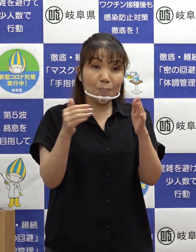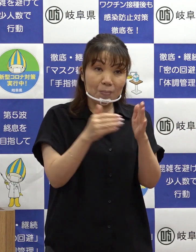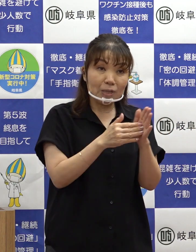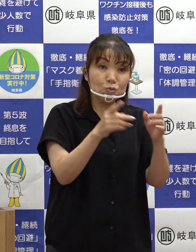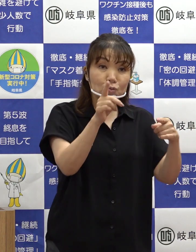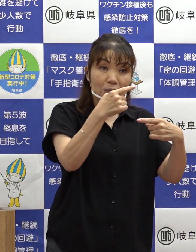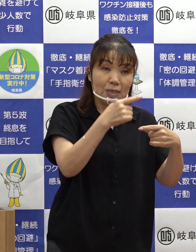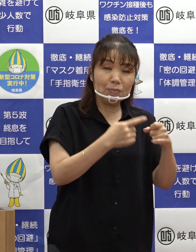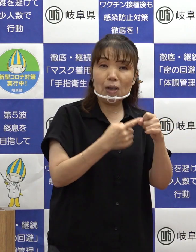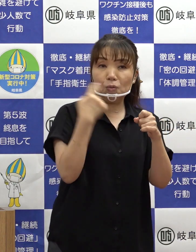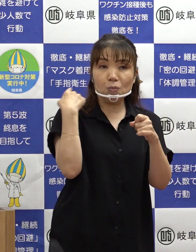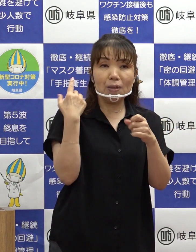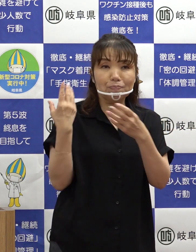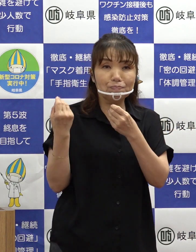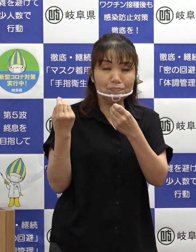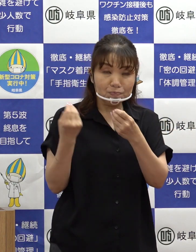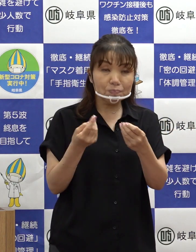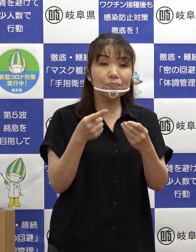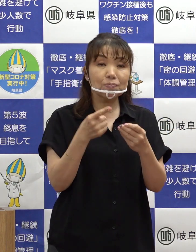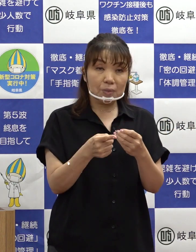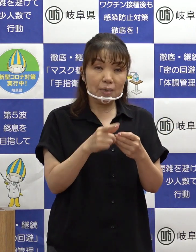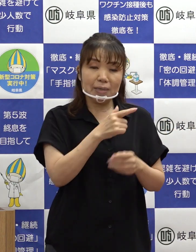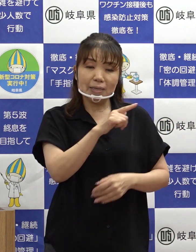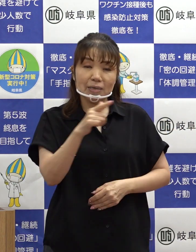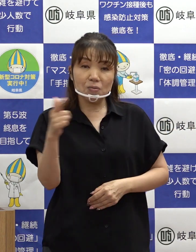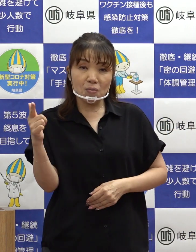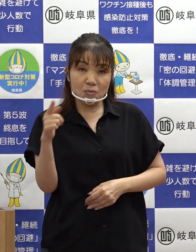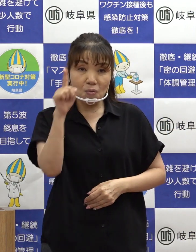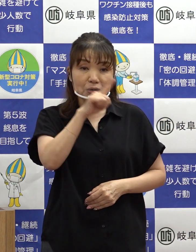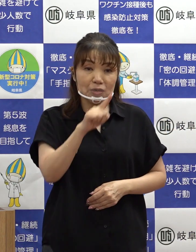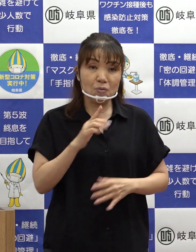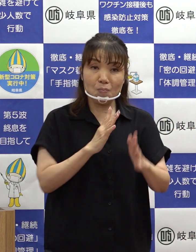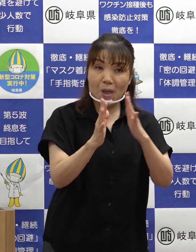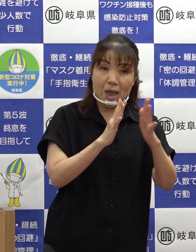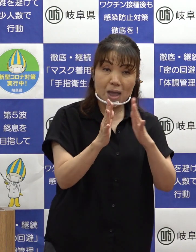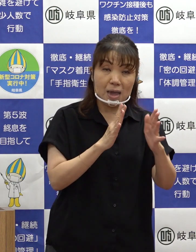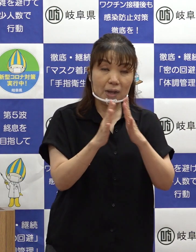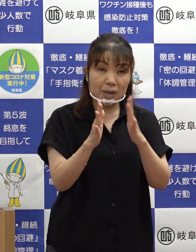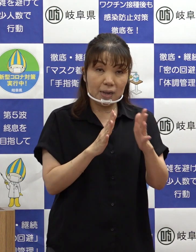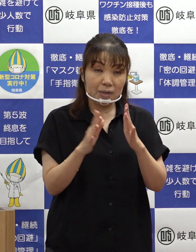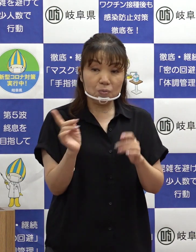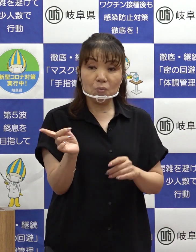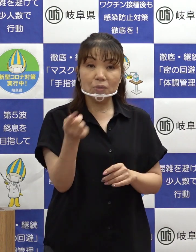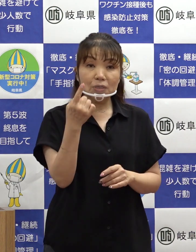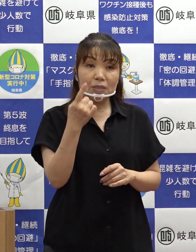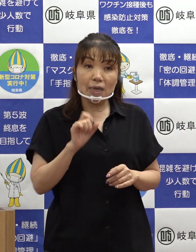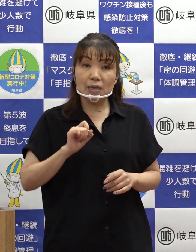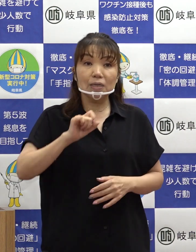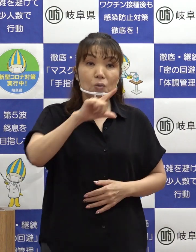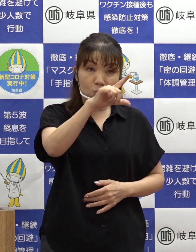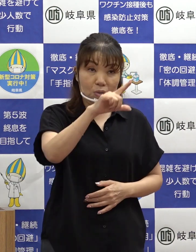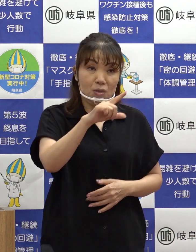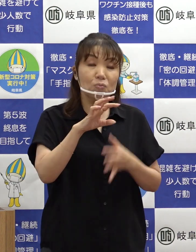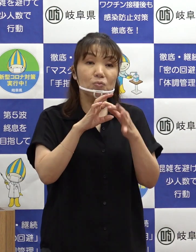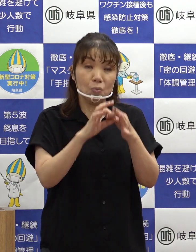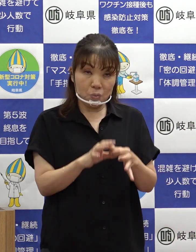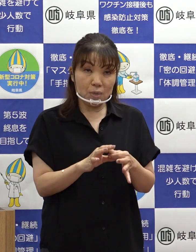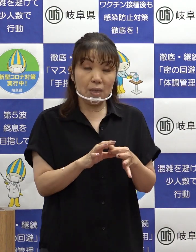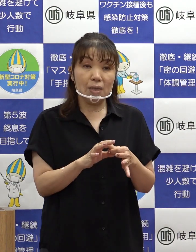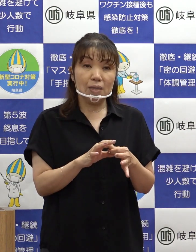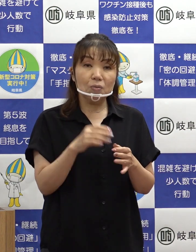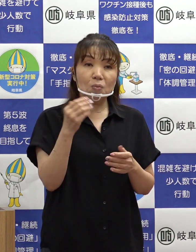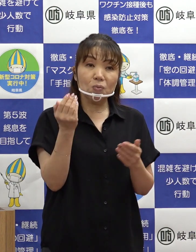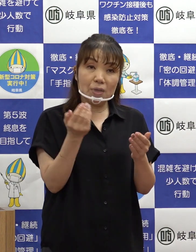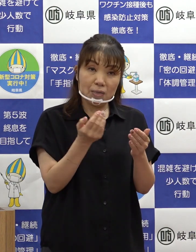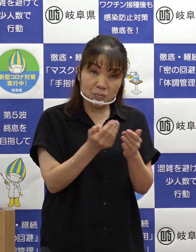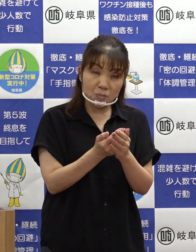年ございましたが、いろいろと人流が急増する機会がこれから続くわけでありますし、乾燥期にな